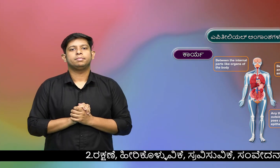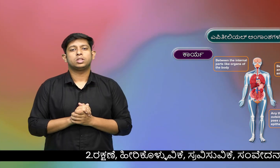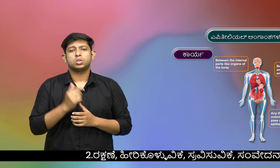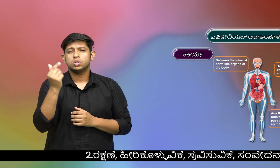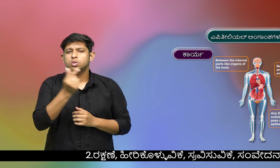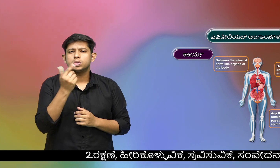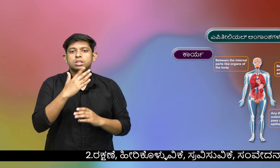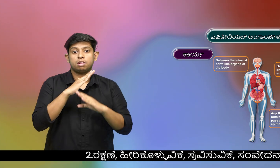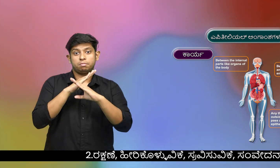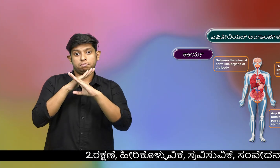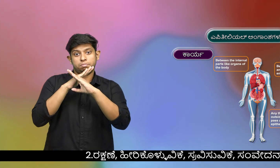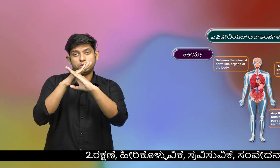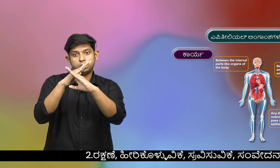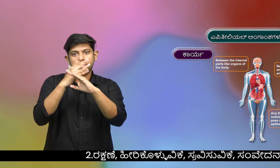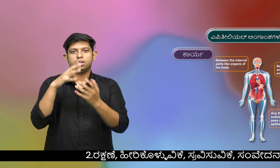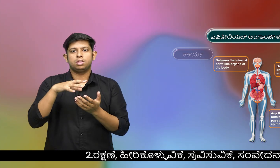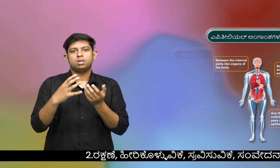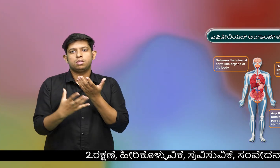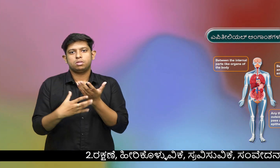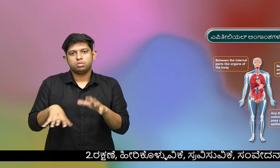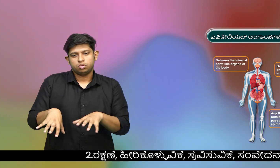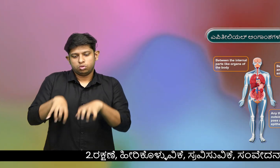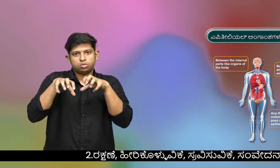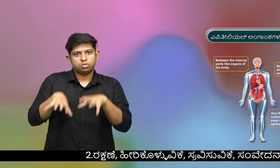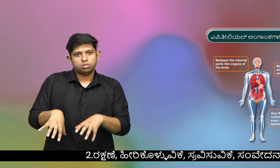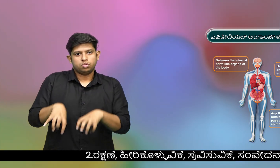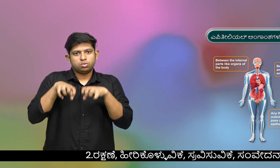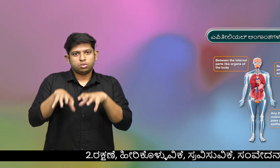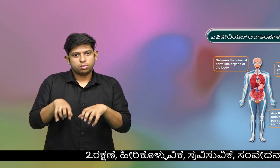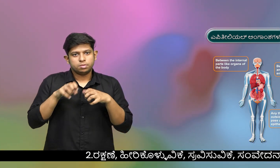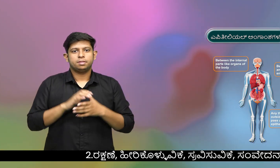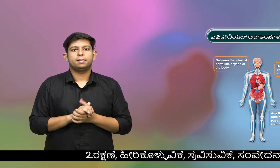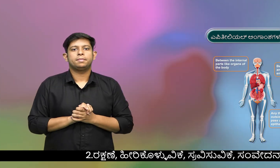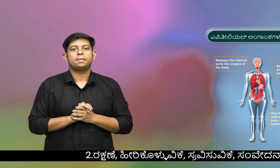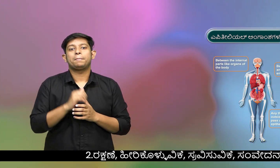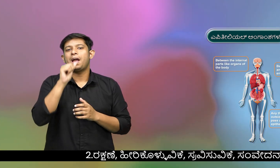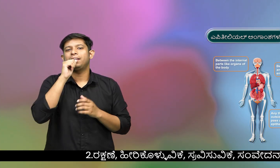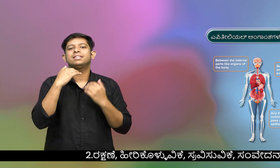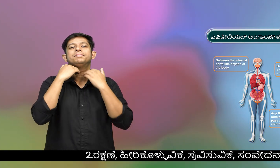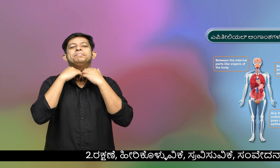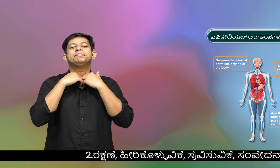2. ರಕ್ಷಣೆ, ಹೀರಿಕೊಳ್ಳುವಿಕೆ, ಸ್ರವಿಸುವಿಕೆ, ಸಂವೇದನಾ,